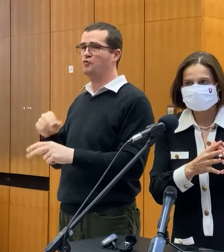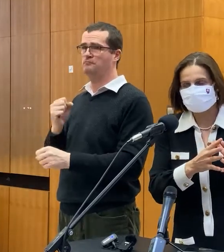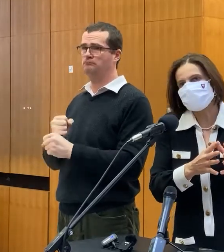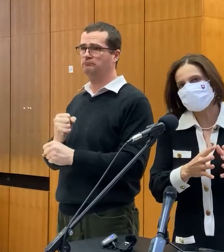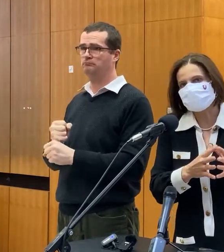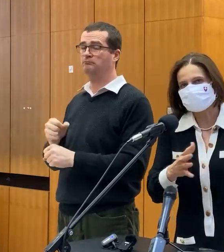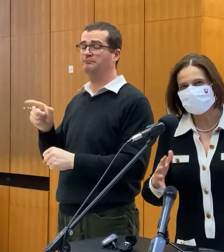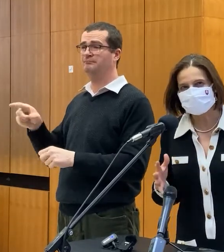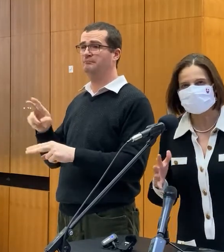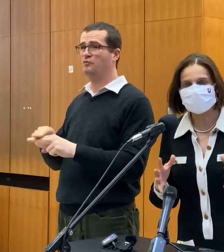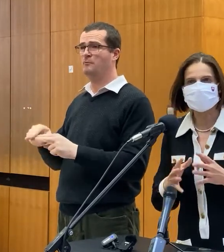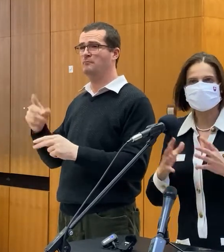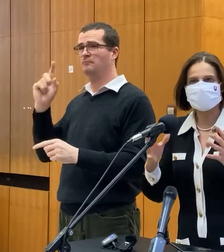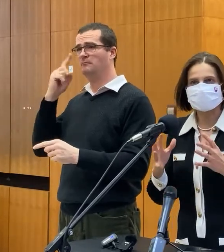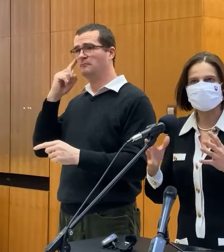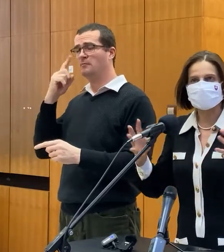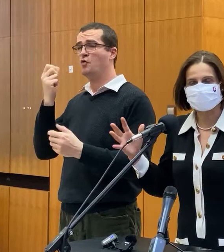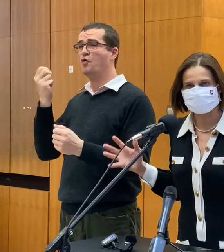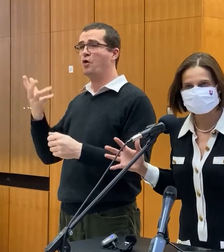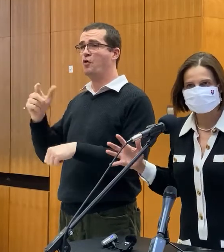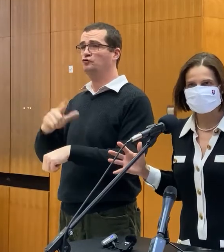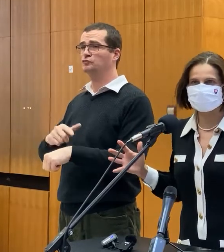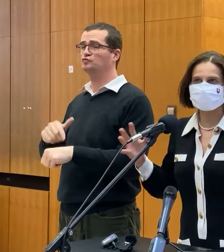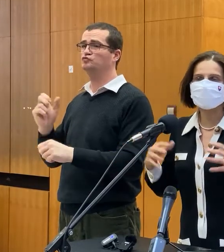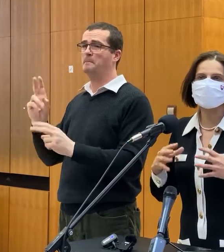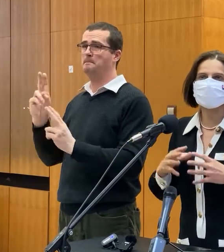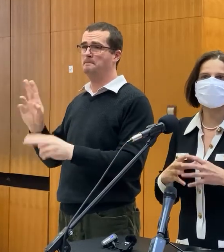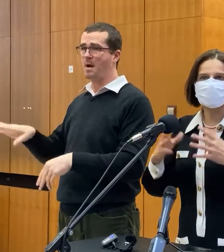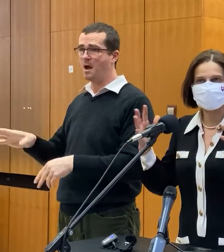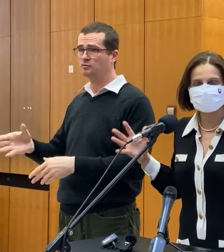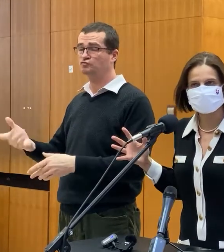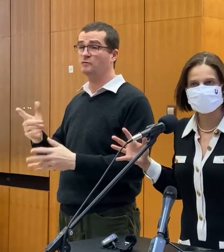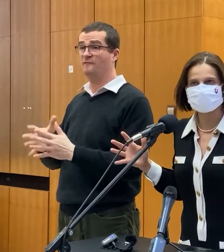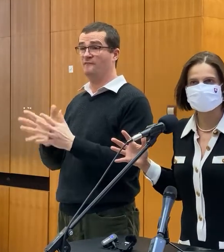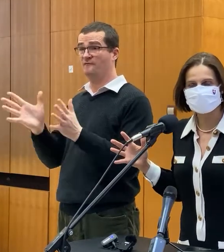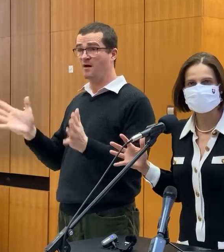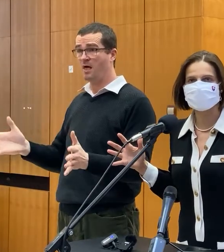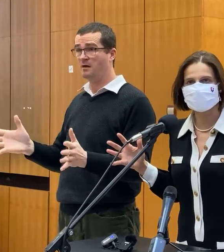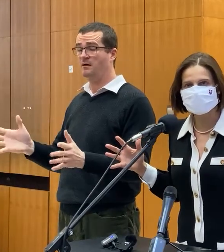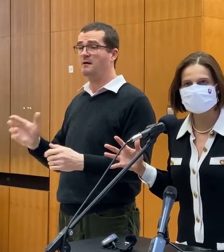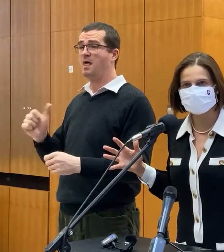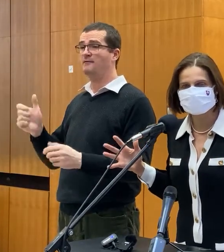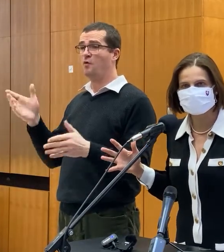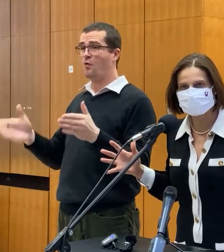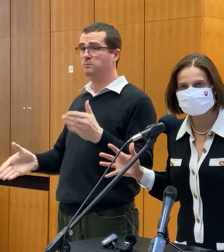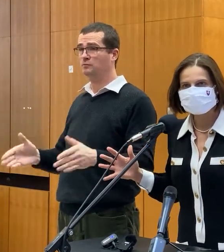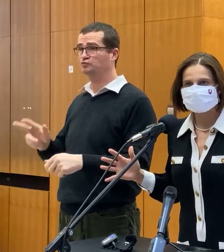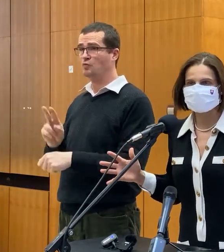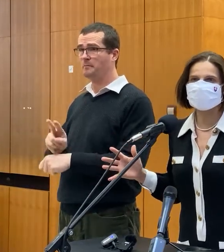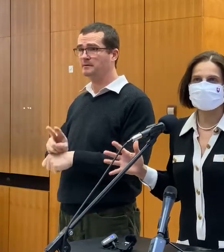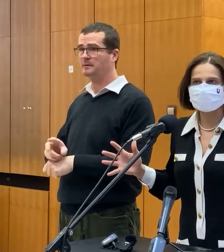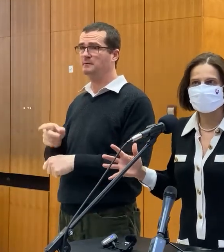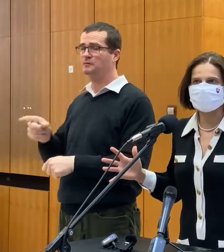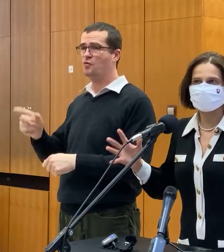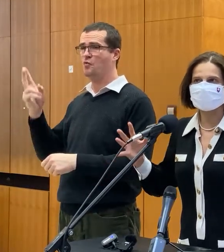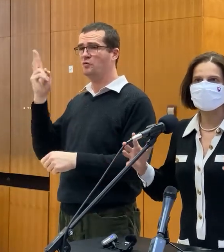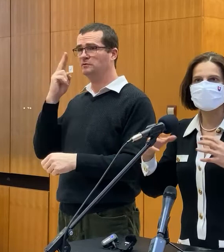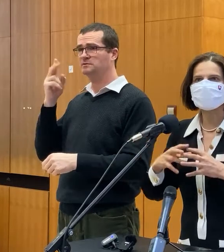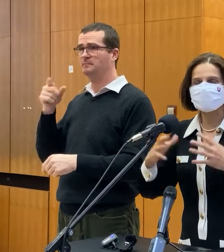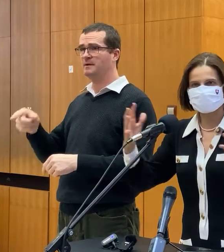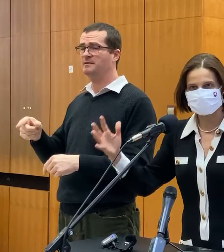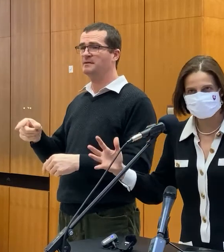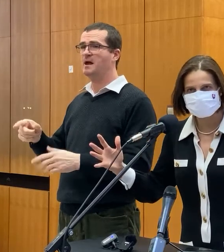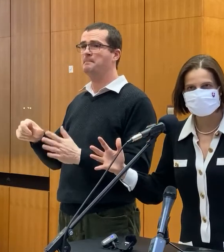A tam je potom vždy tá úvaha, že koľko toho času nechať. To znamená, ak ho necháte veľký, napríklad hlavne keď obmedzujete opatrenia, tak to znamená, že vlastne